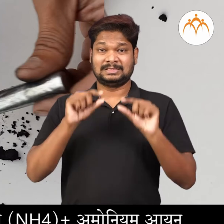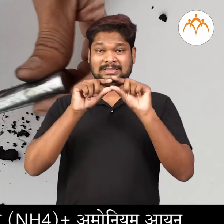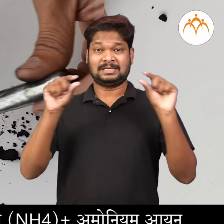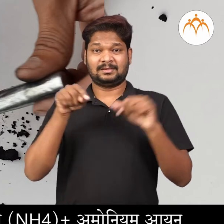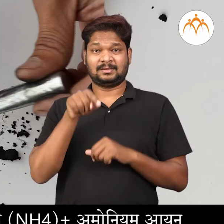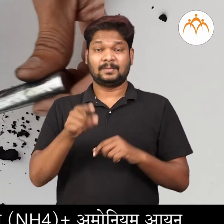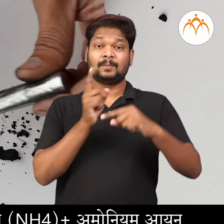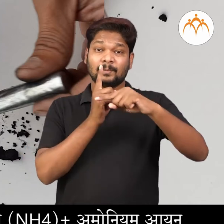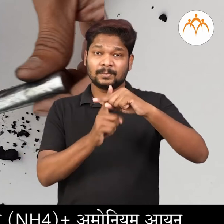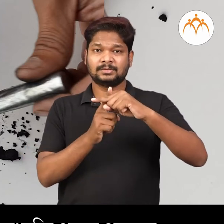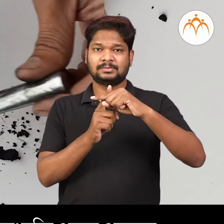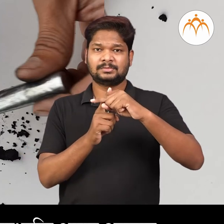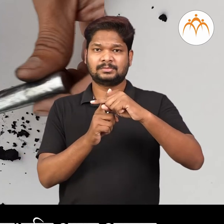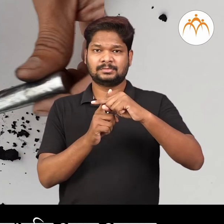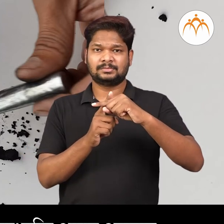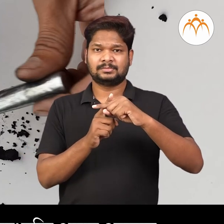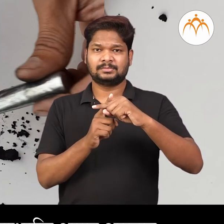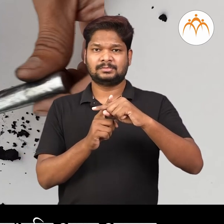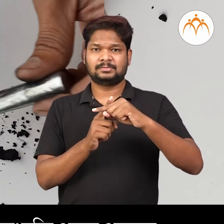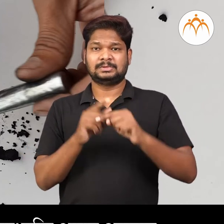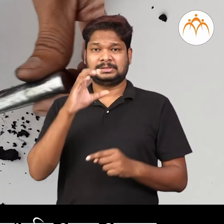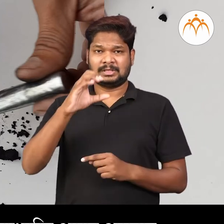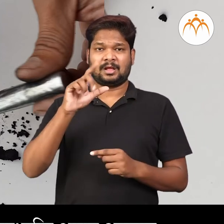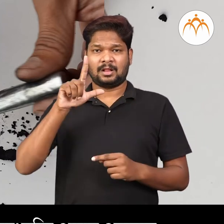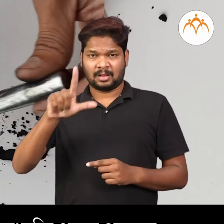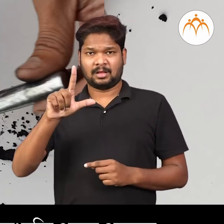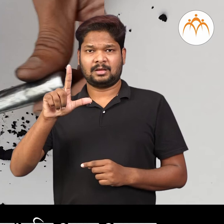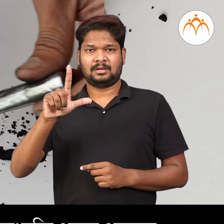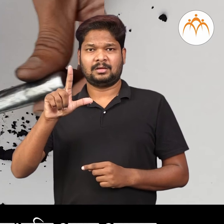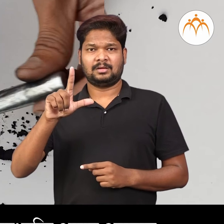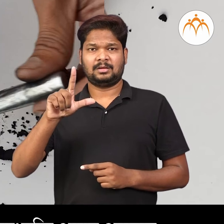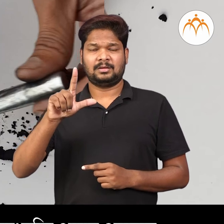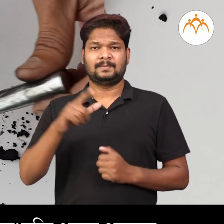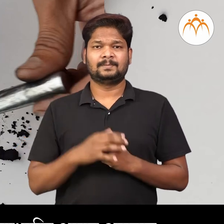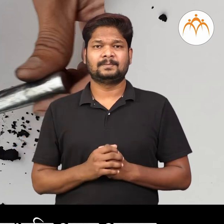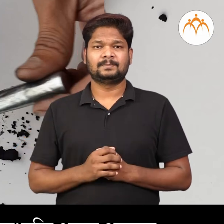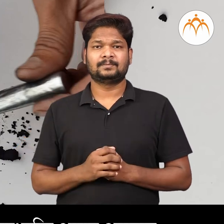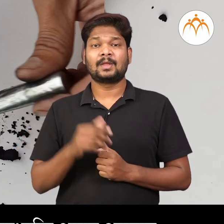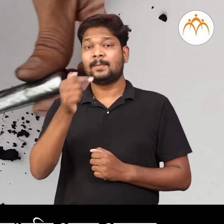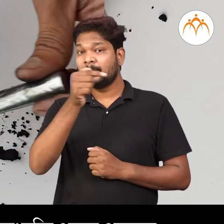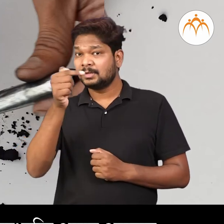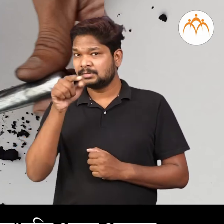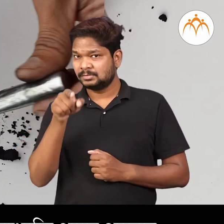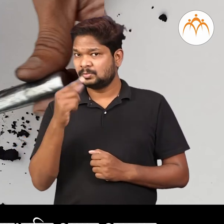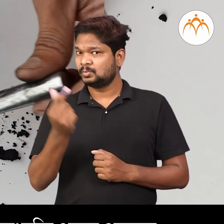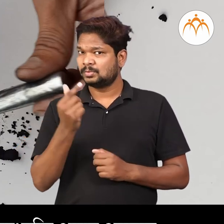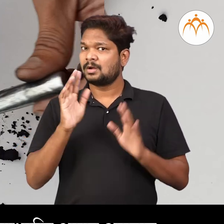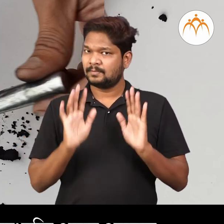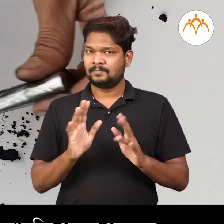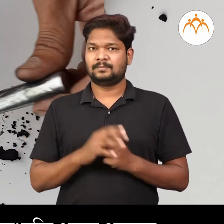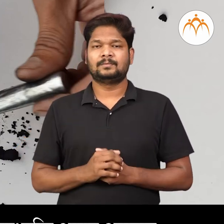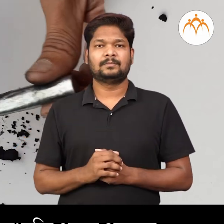पधि क्लोराइड सीरियल ये